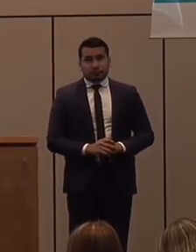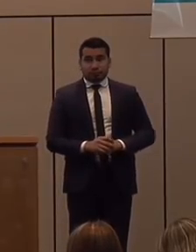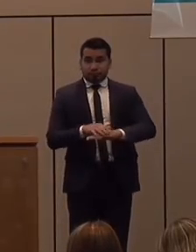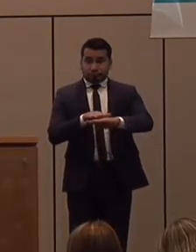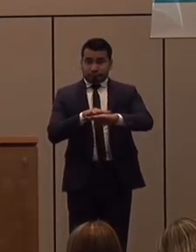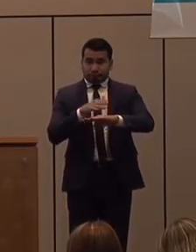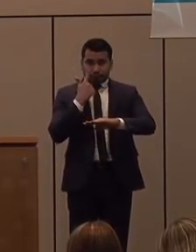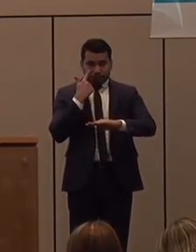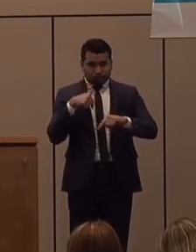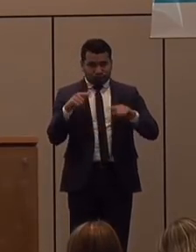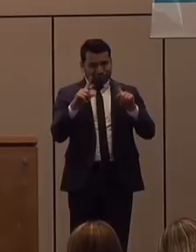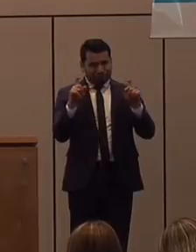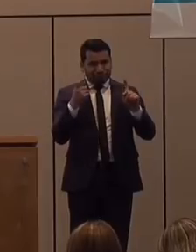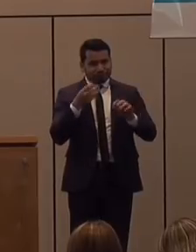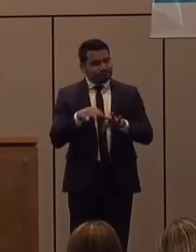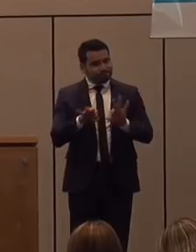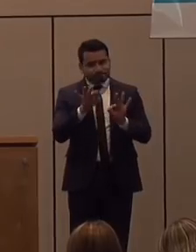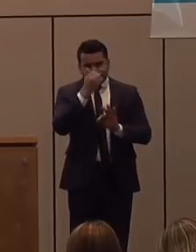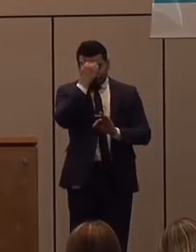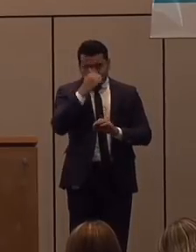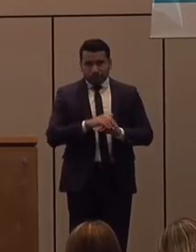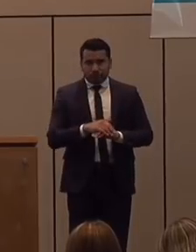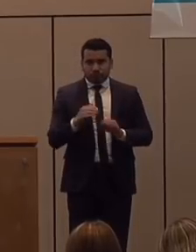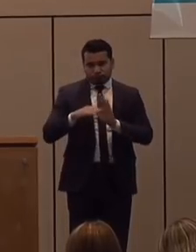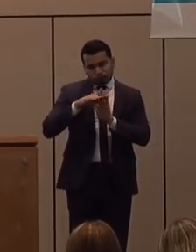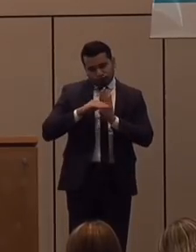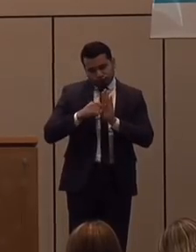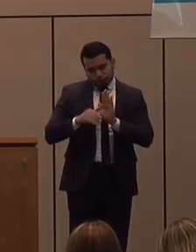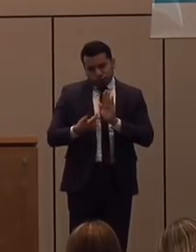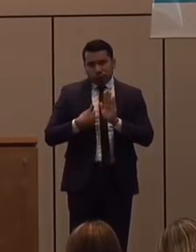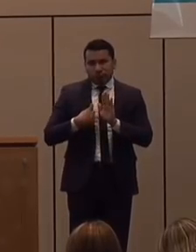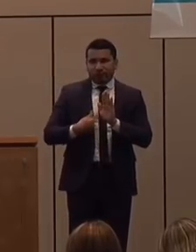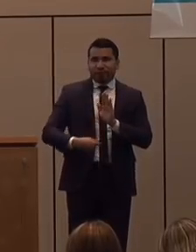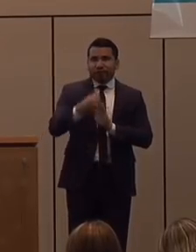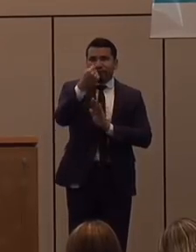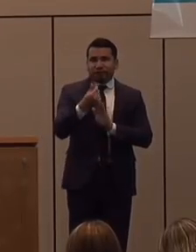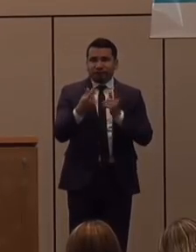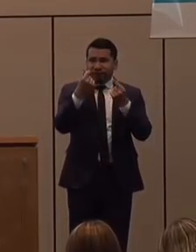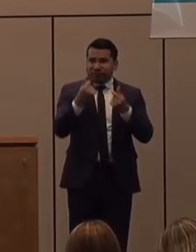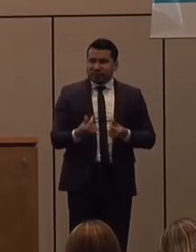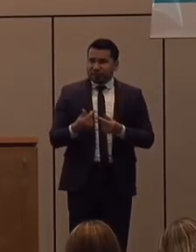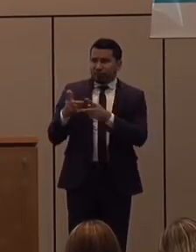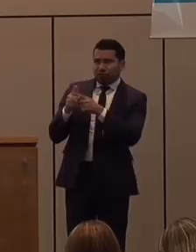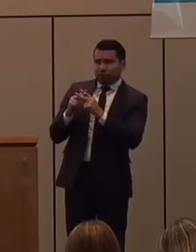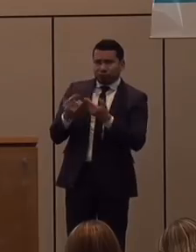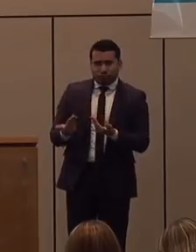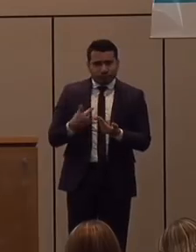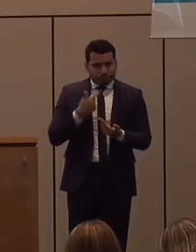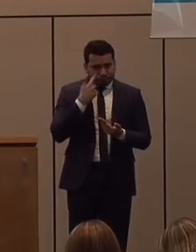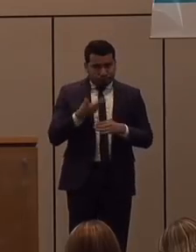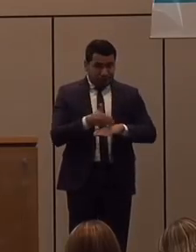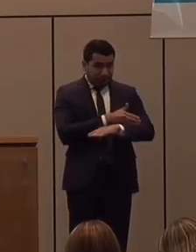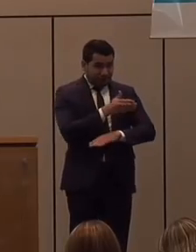para los empresarios y para nuestra política de desarrollo empresarial es el tema de financiamiento y antes viceministro de darle a usted la